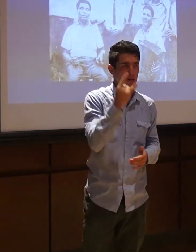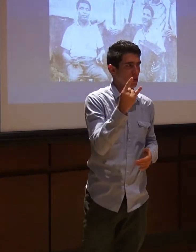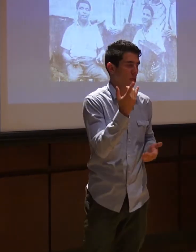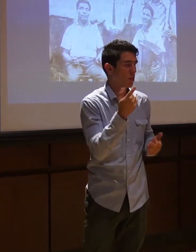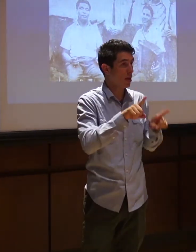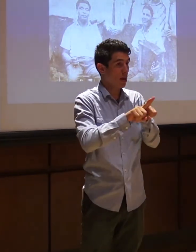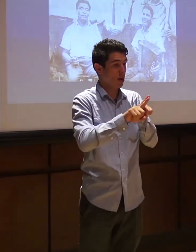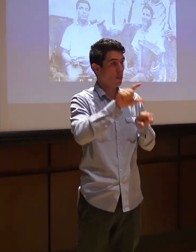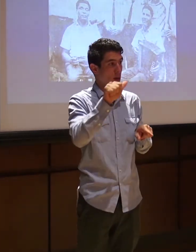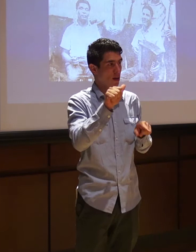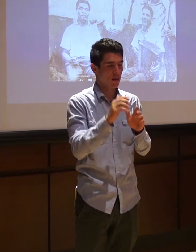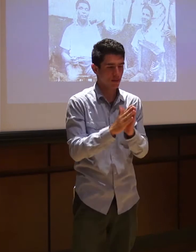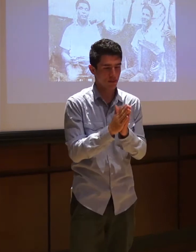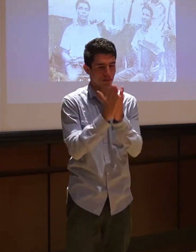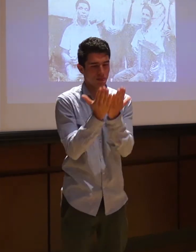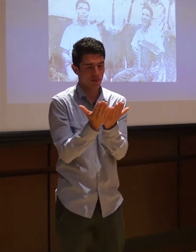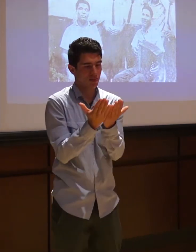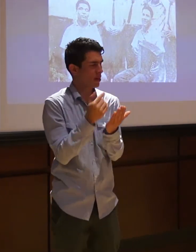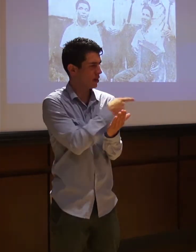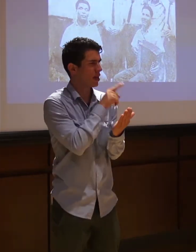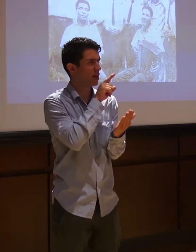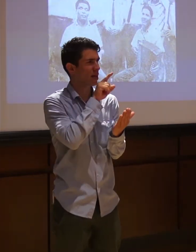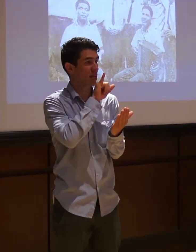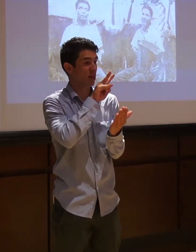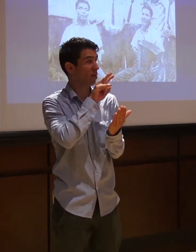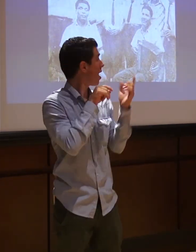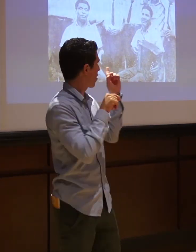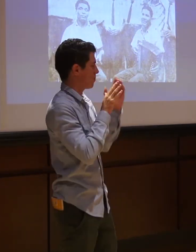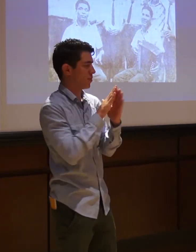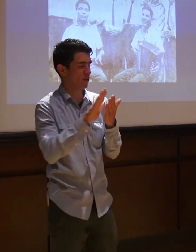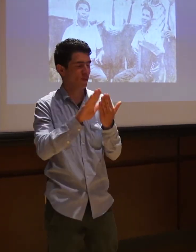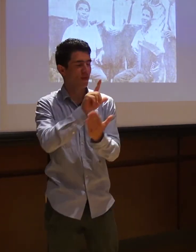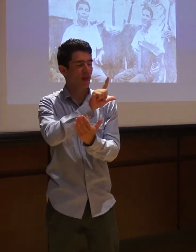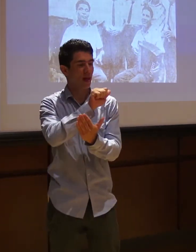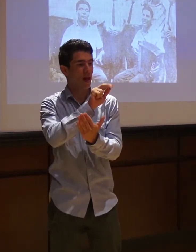sonidos, todo lo que escuchaba pues también lo inspiraba, pero fue una persona muy sola.